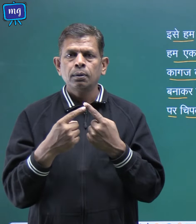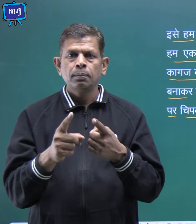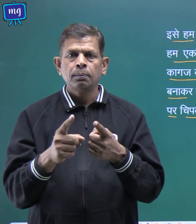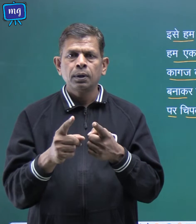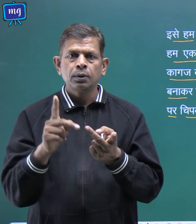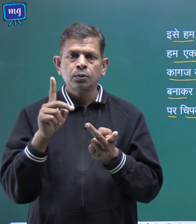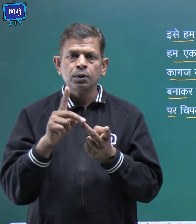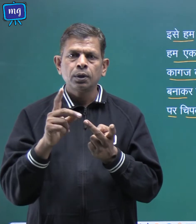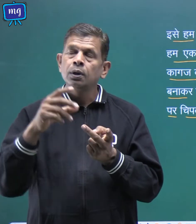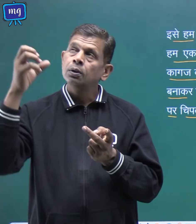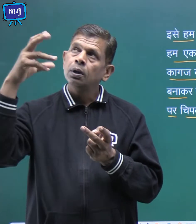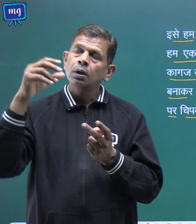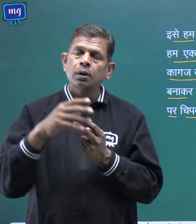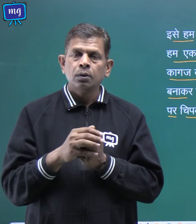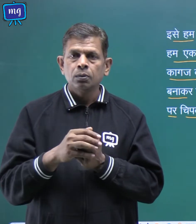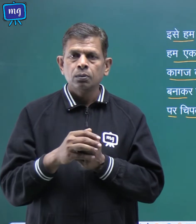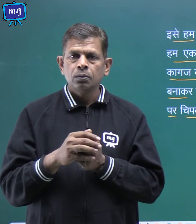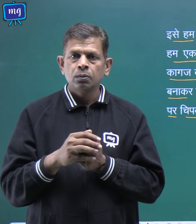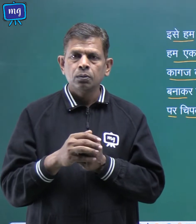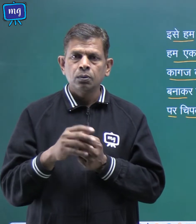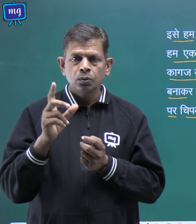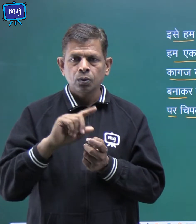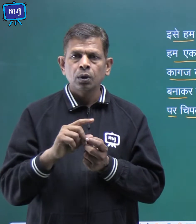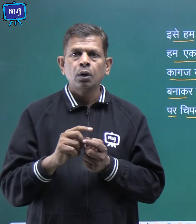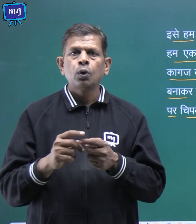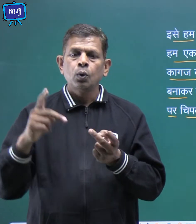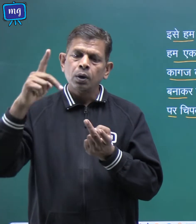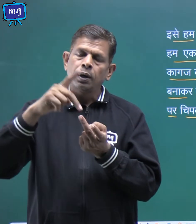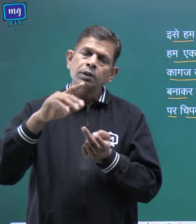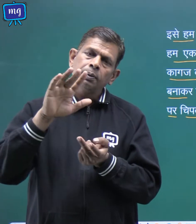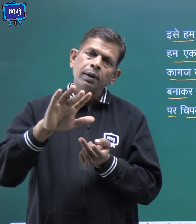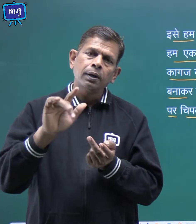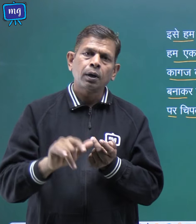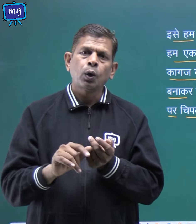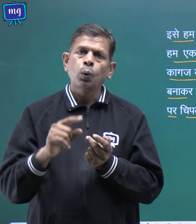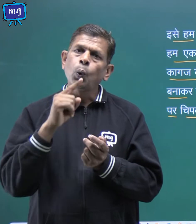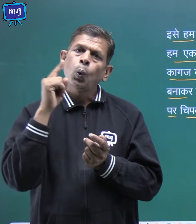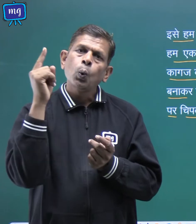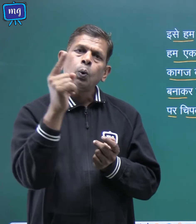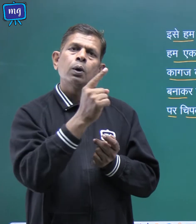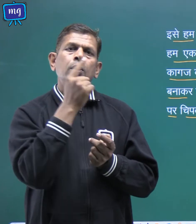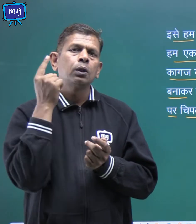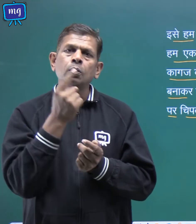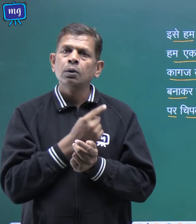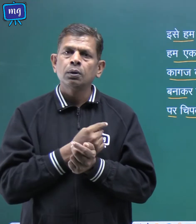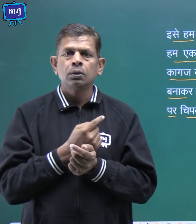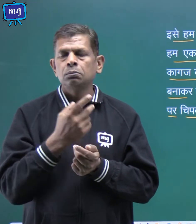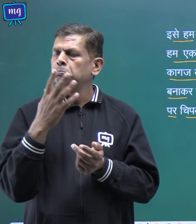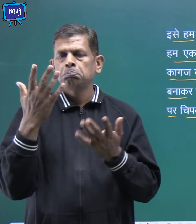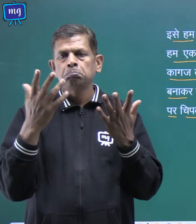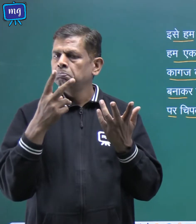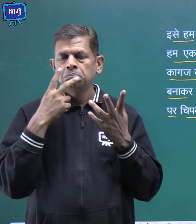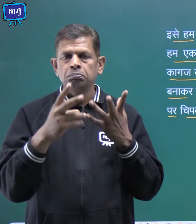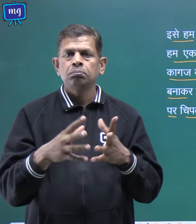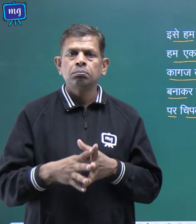लेकिन जो केंद्रीय तारा है, जो अक्ष पर है, वह घूमता हुआ नहीं दिखाई